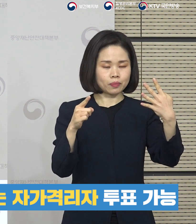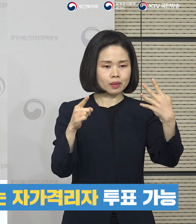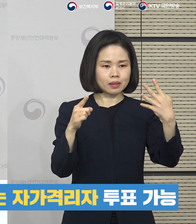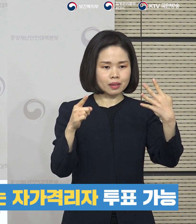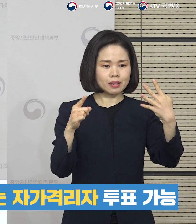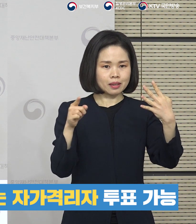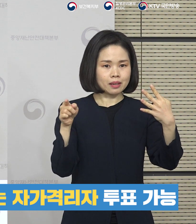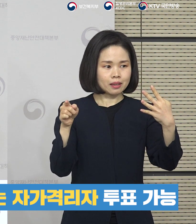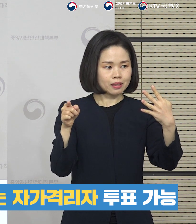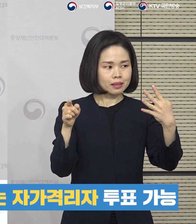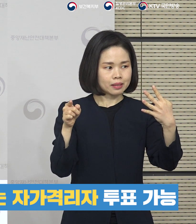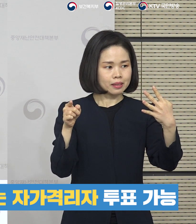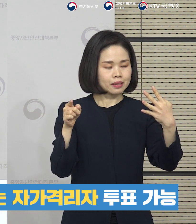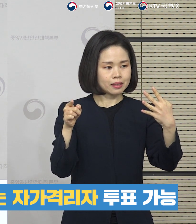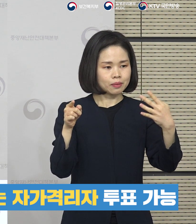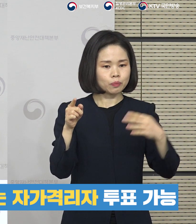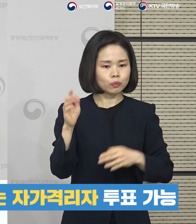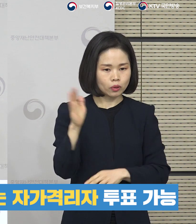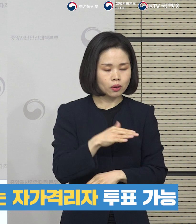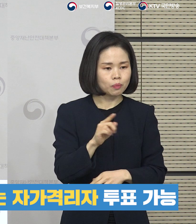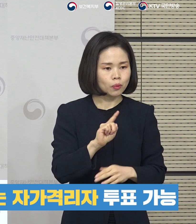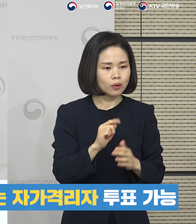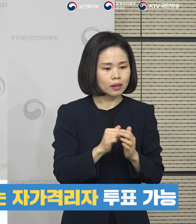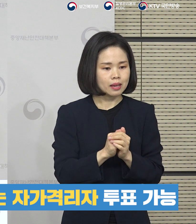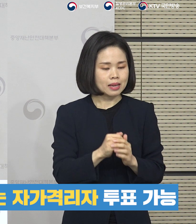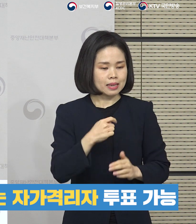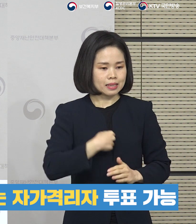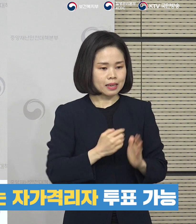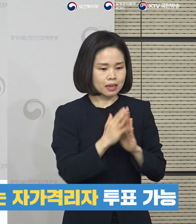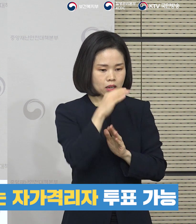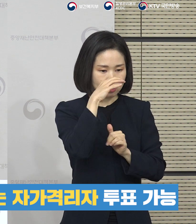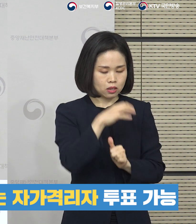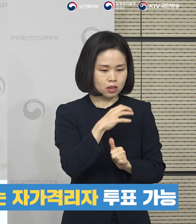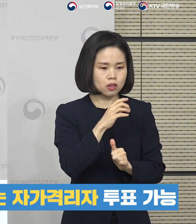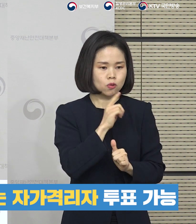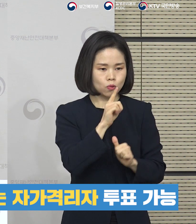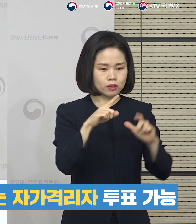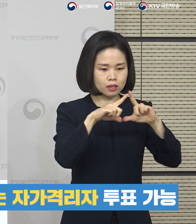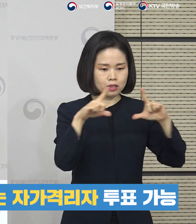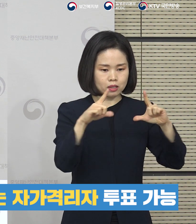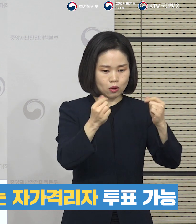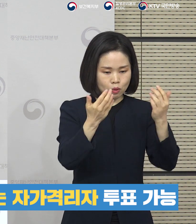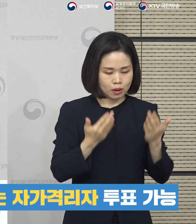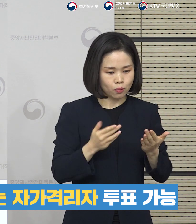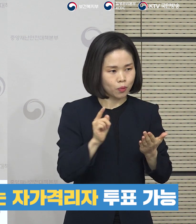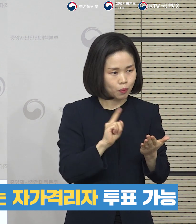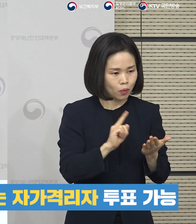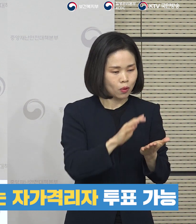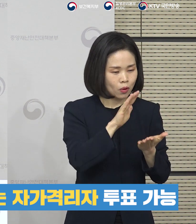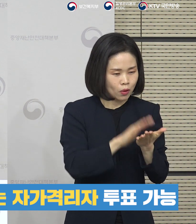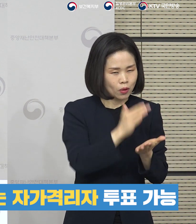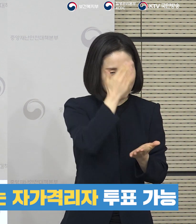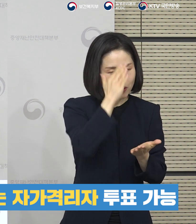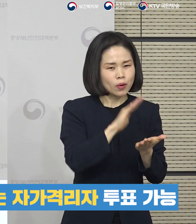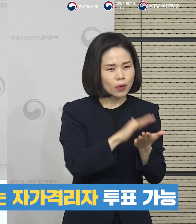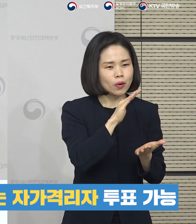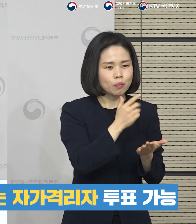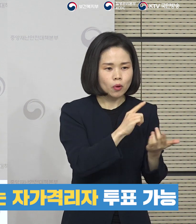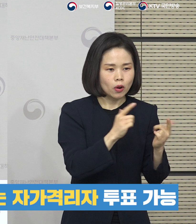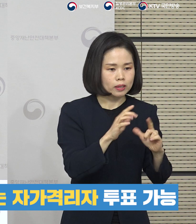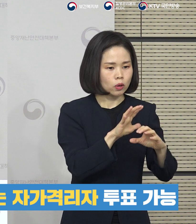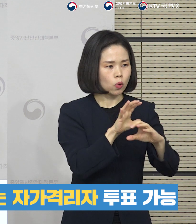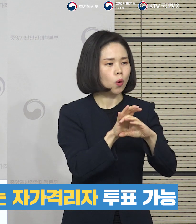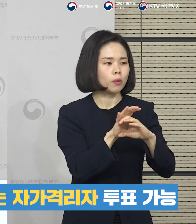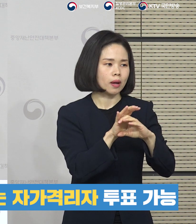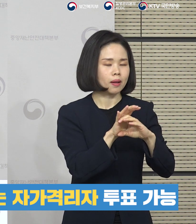4월 1일부터 4월 14일 18시까지 관할 보건소로부터 자가격리 통지서를 받고